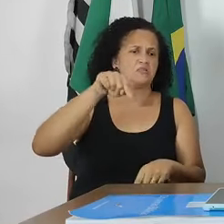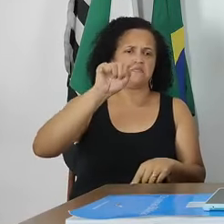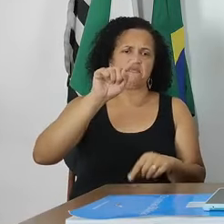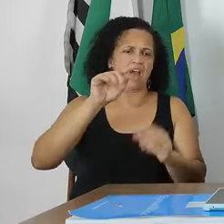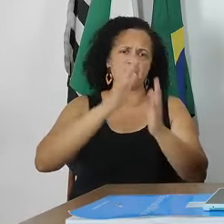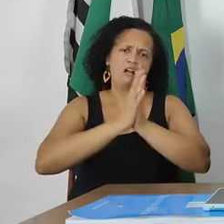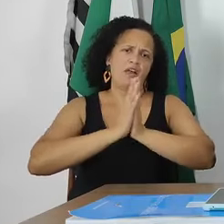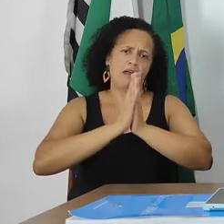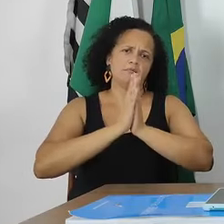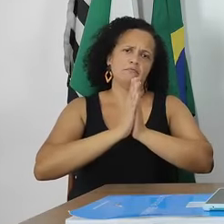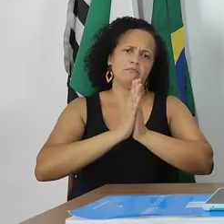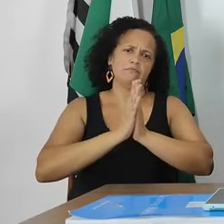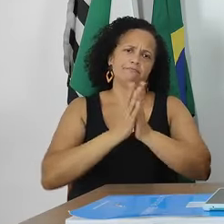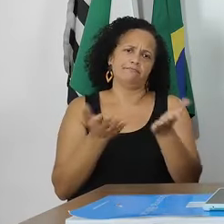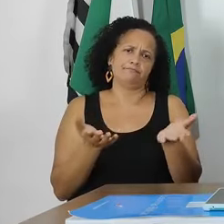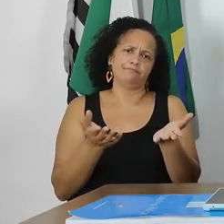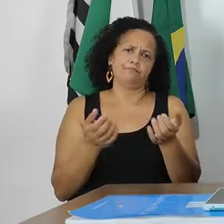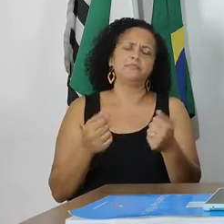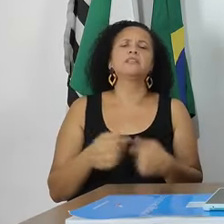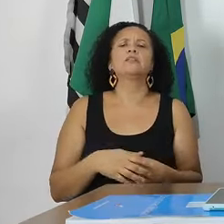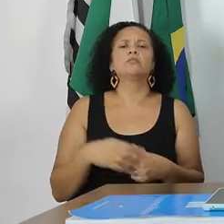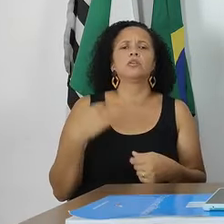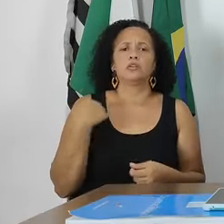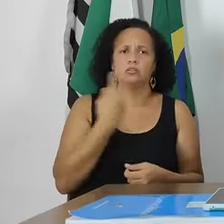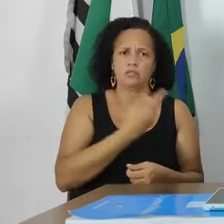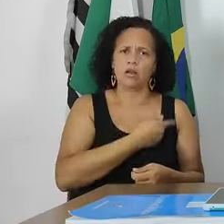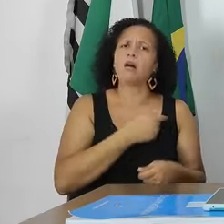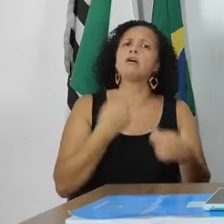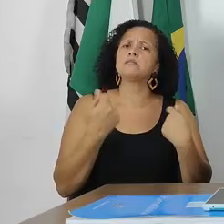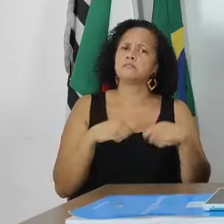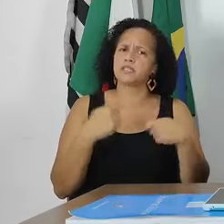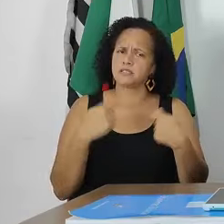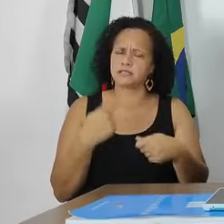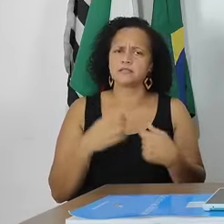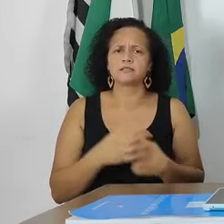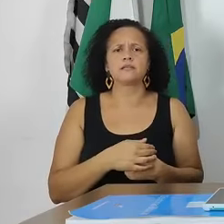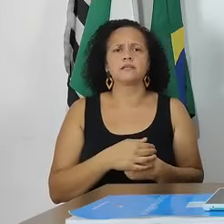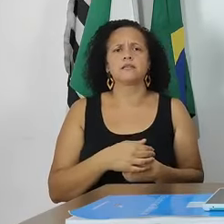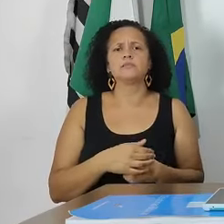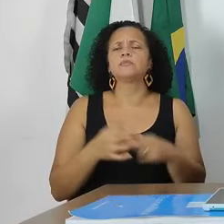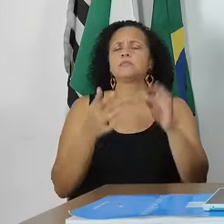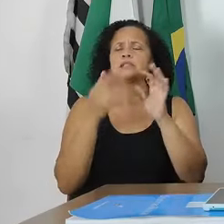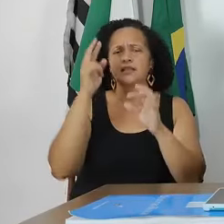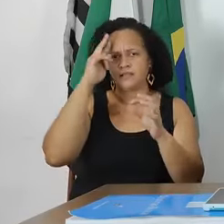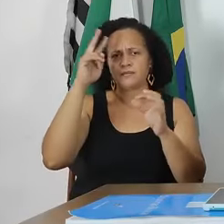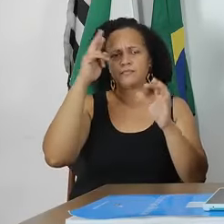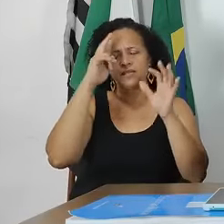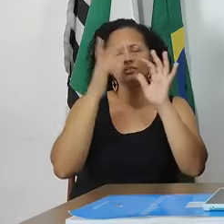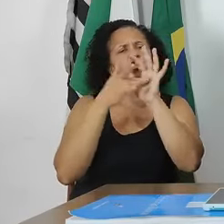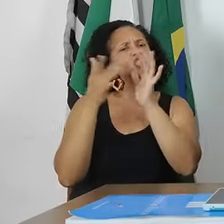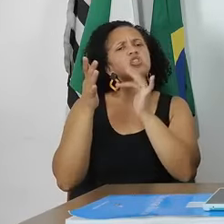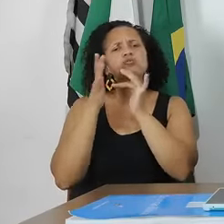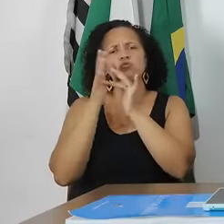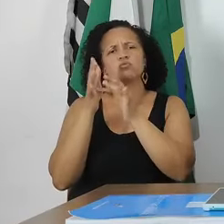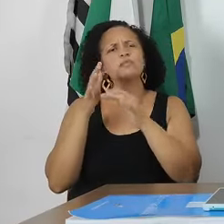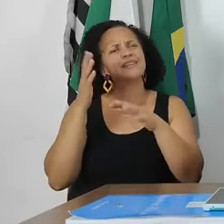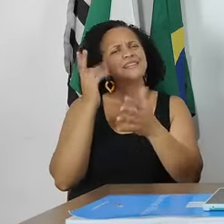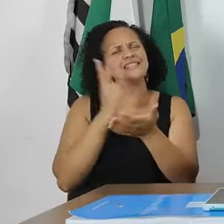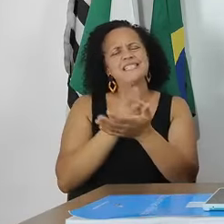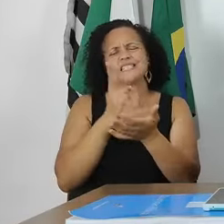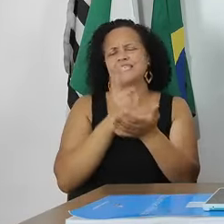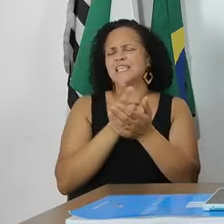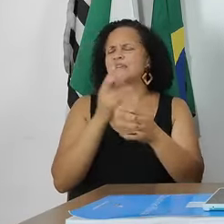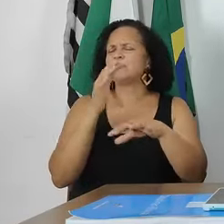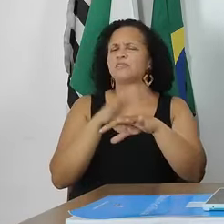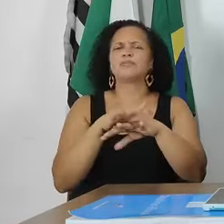orar. Então, que é o nosso modelo, o nosso maior modelo é Jesus Cristo. Então, o que ele fazia com as